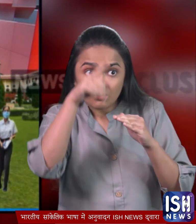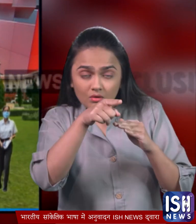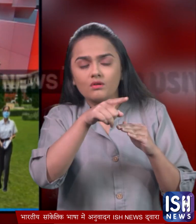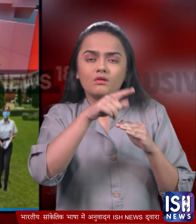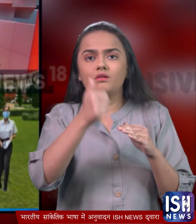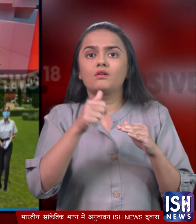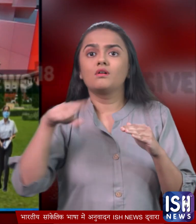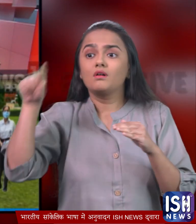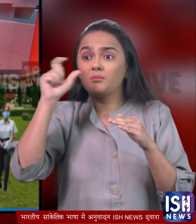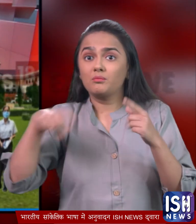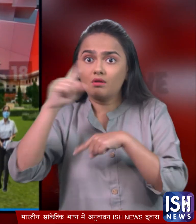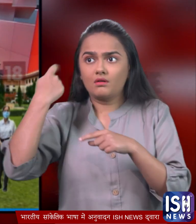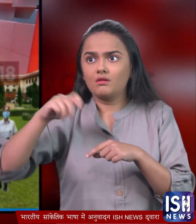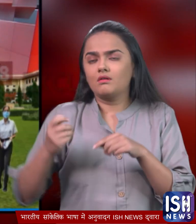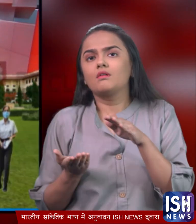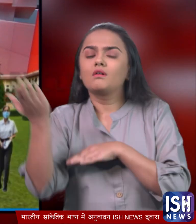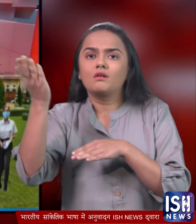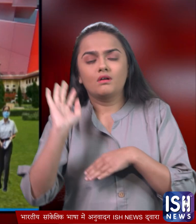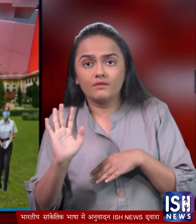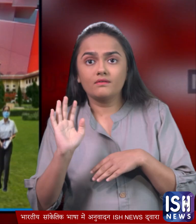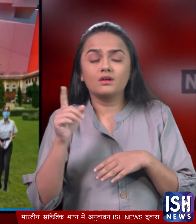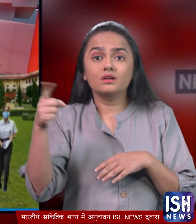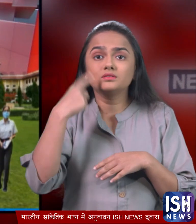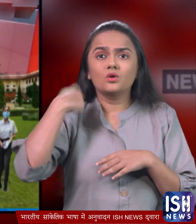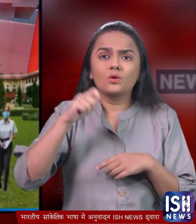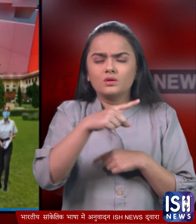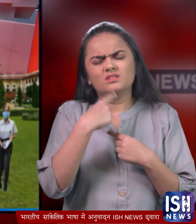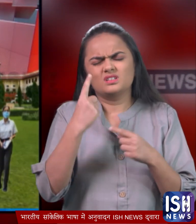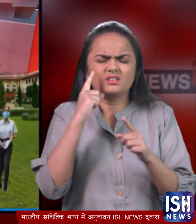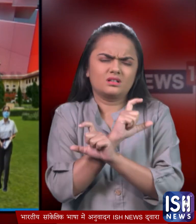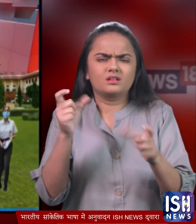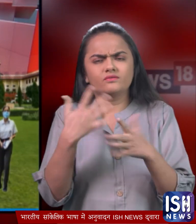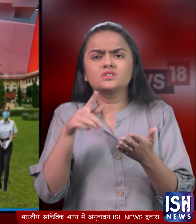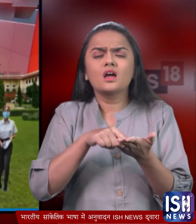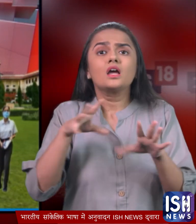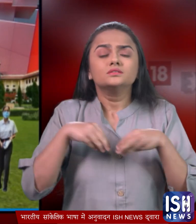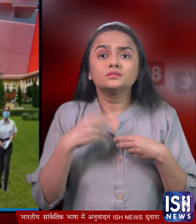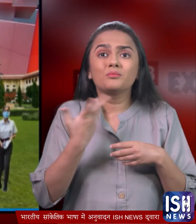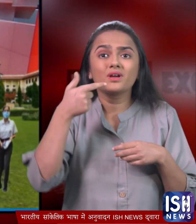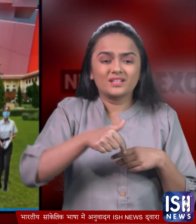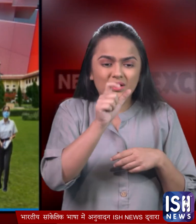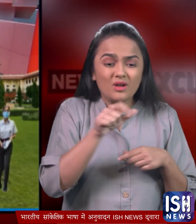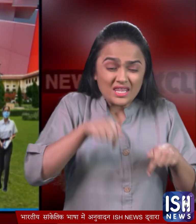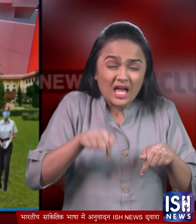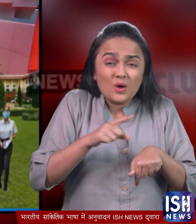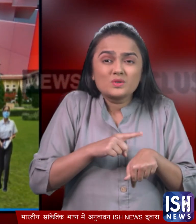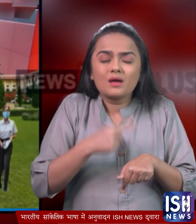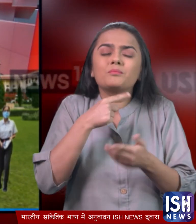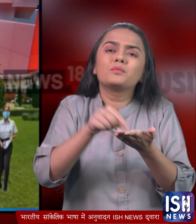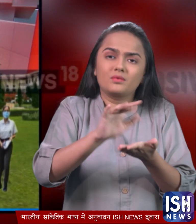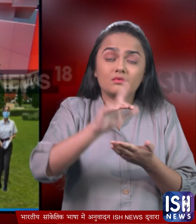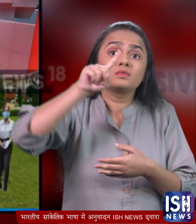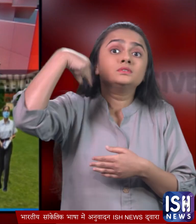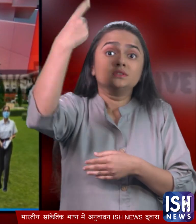ज्यादा बताकर कई याचिकाकर्ताओं ने कोर्ट में अपील की थी। हालांकि कोर्ट ने अपने फैसले में साफ किया कि यह मंजूरी सिर्फ मौजूदा सत्र के लिए ही दी गई